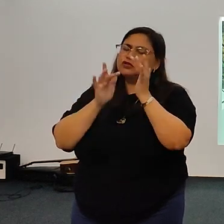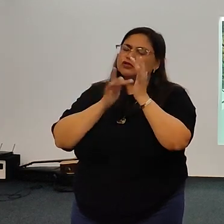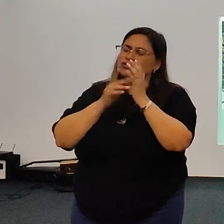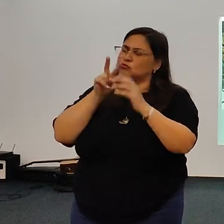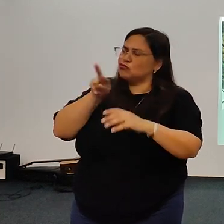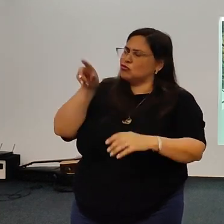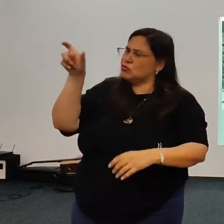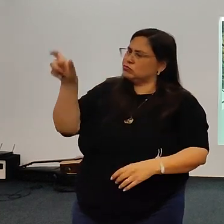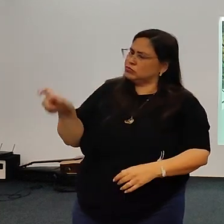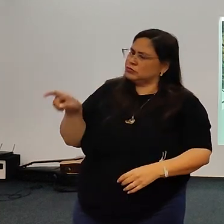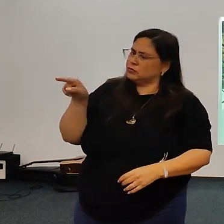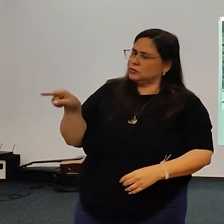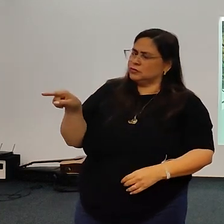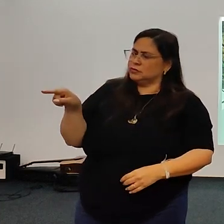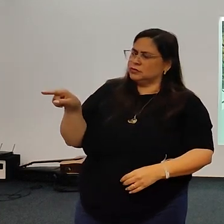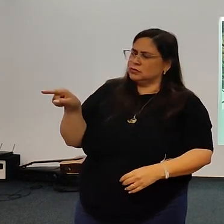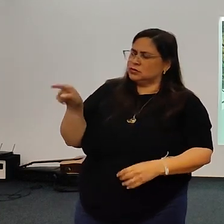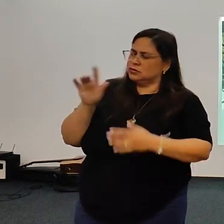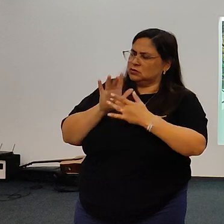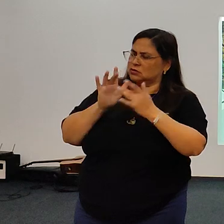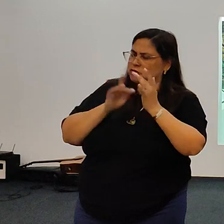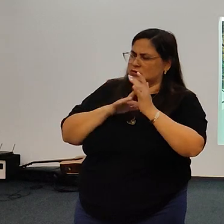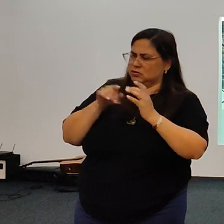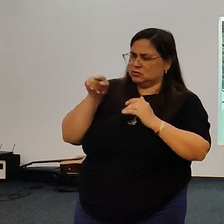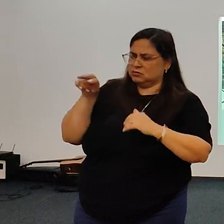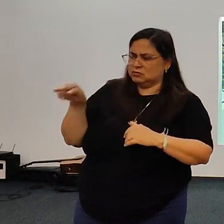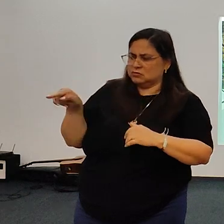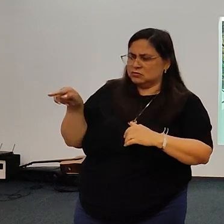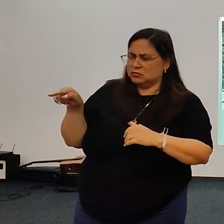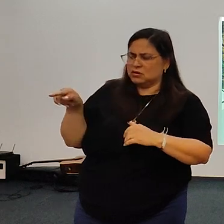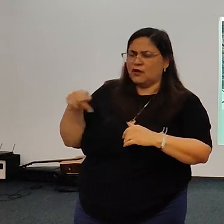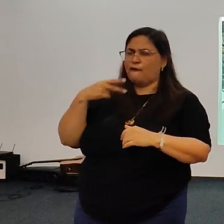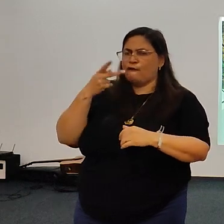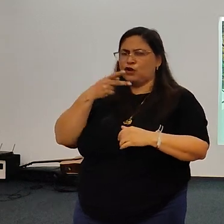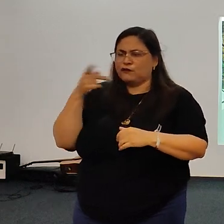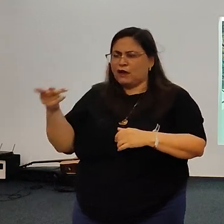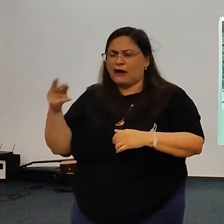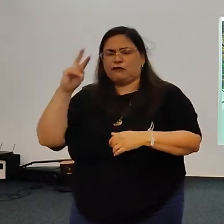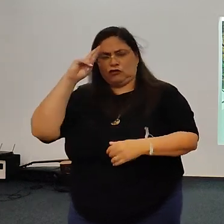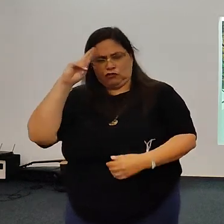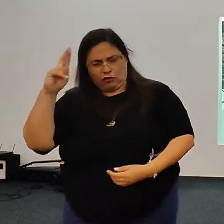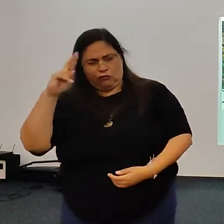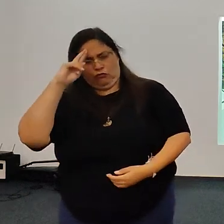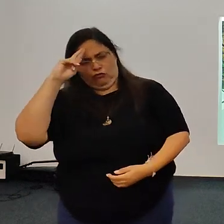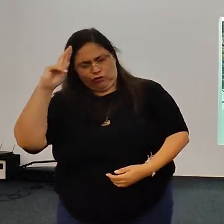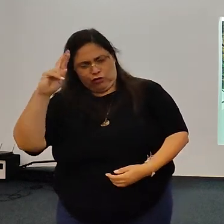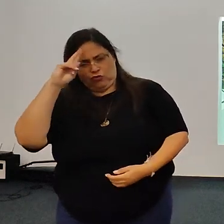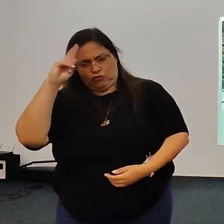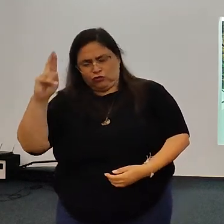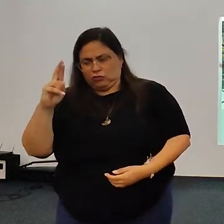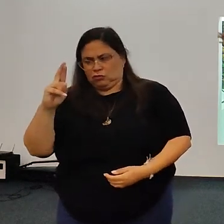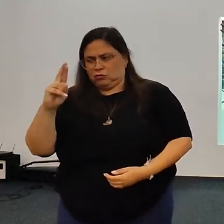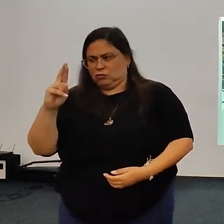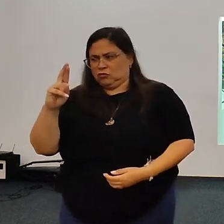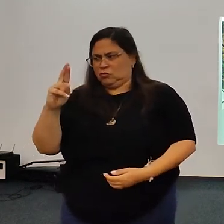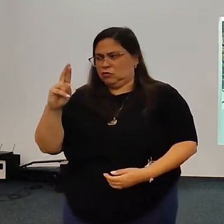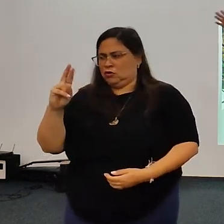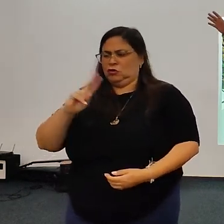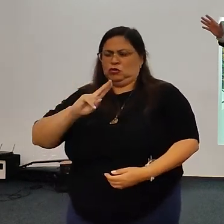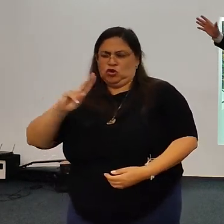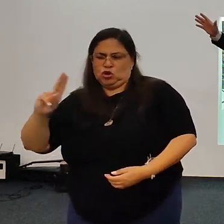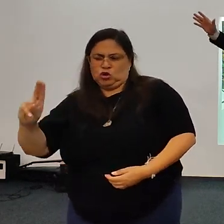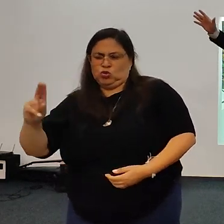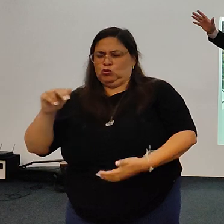reconheceria você como ele mesmo disse: naquele dia muitos me dirão: Senhor, Senhor, em teu